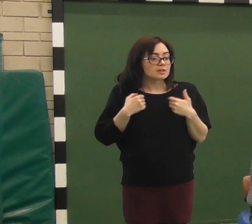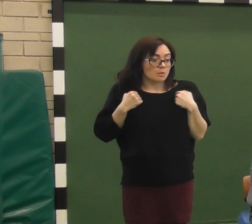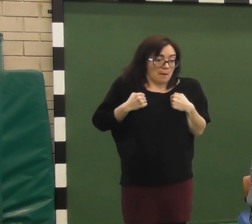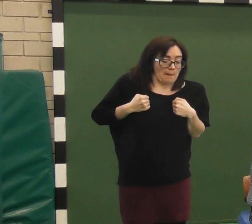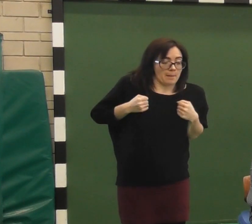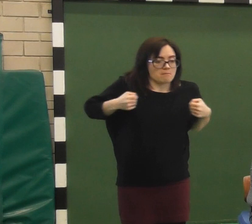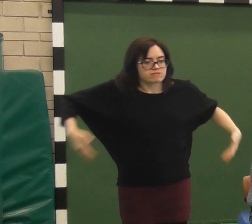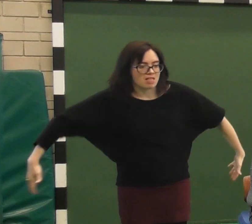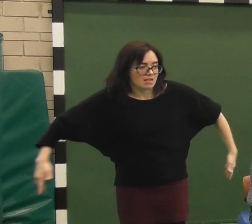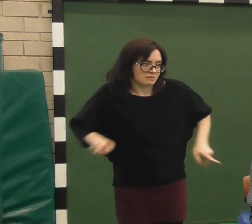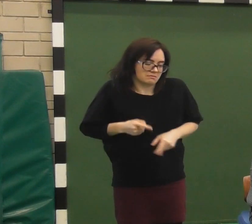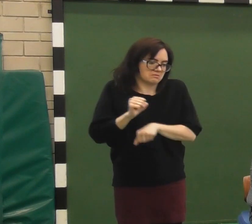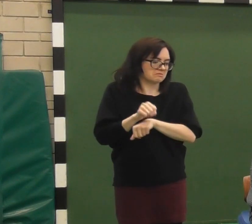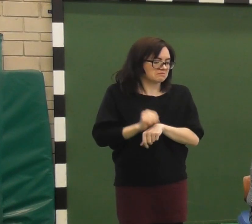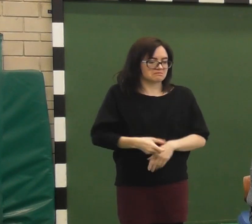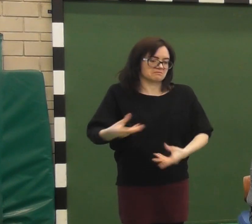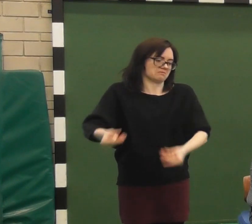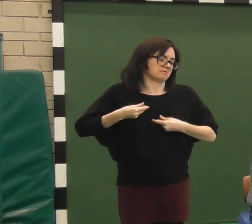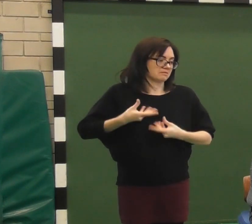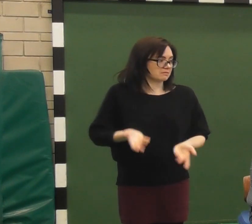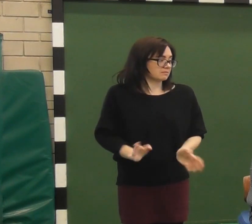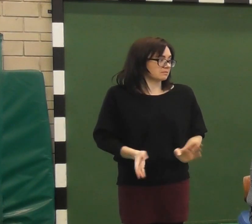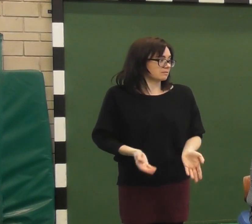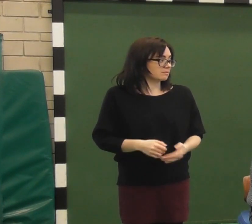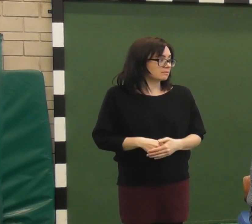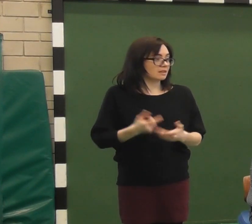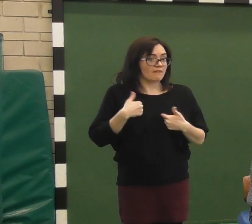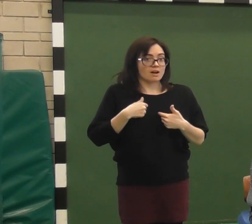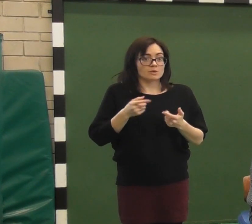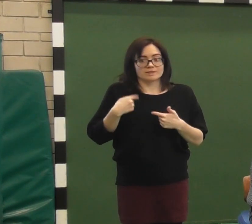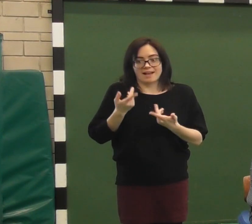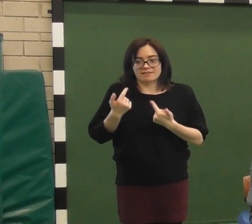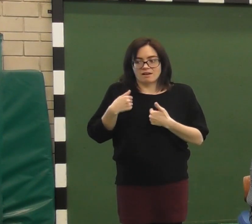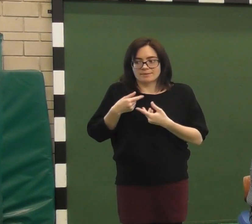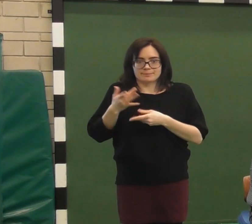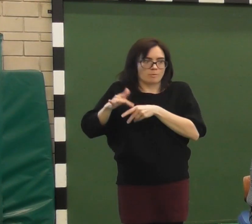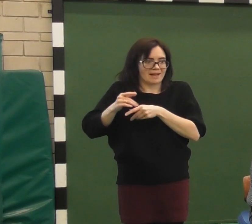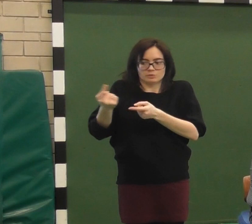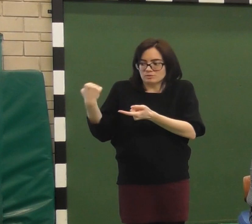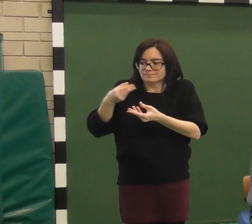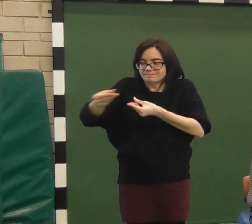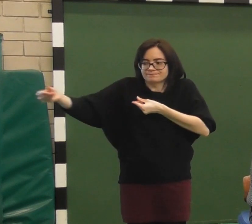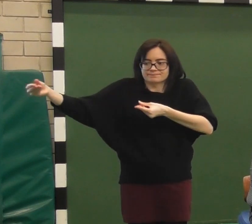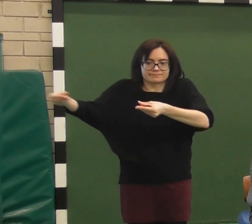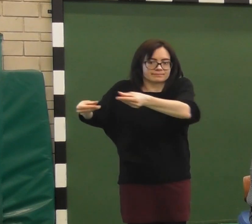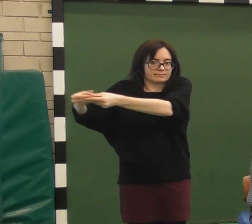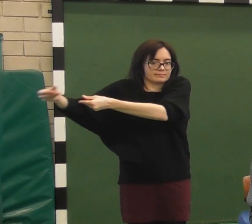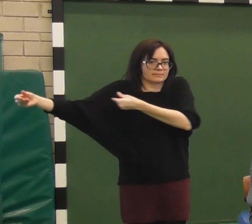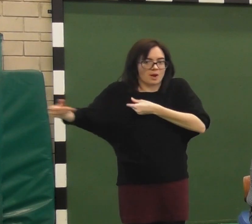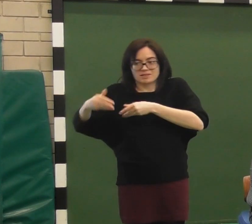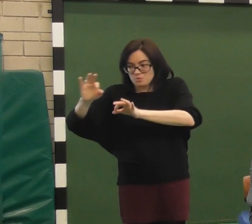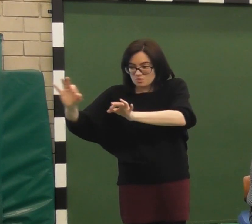vagy egyáltalán jó, de csereperélgettük addig, amíg fel nem tudtuk venni őket.